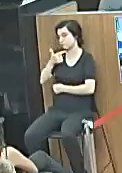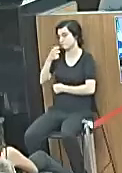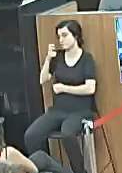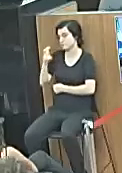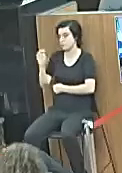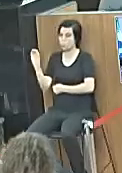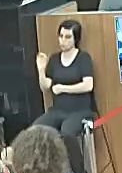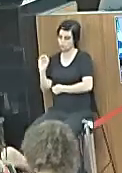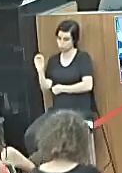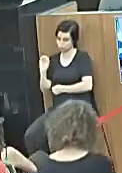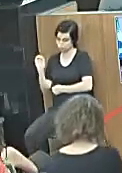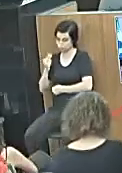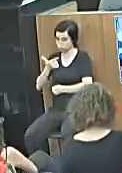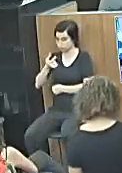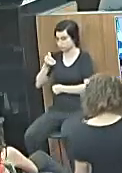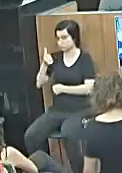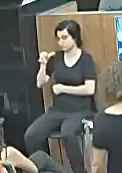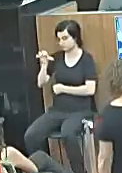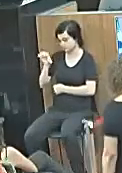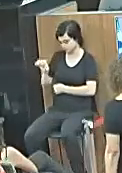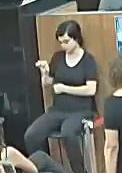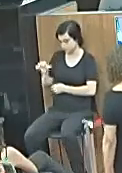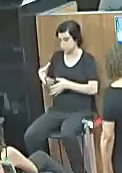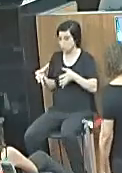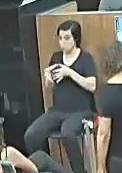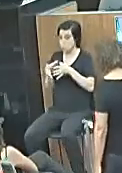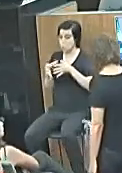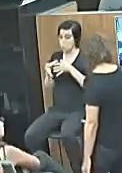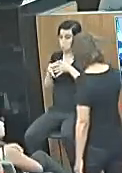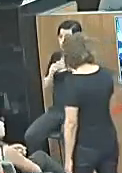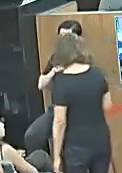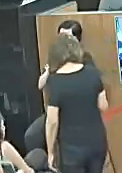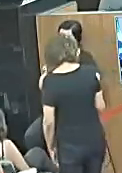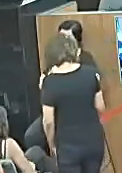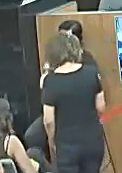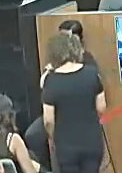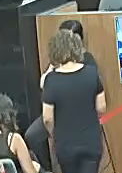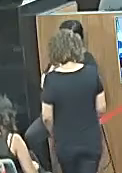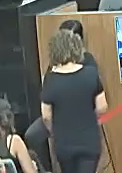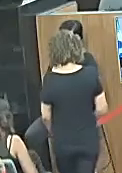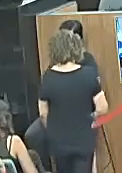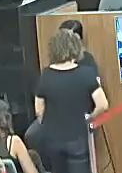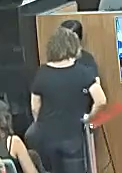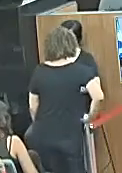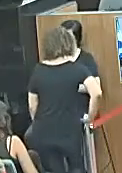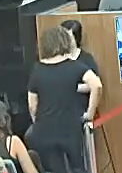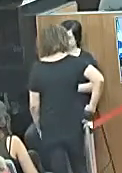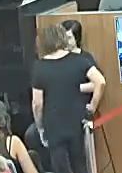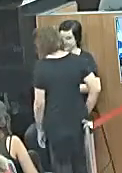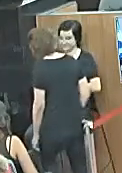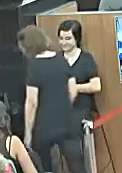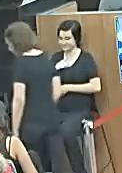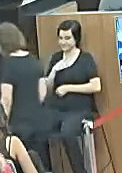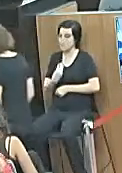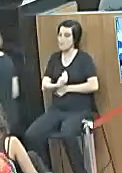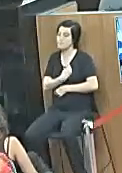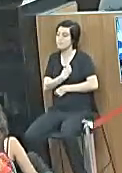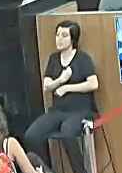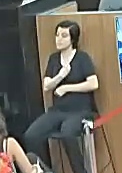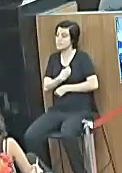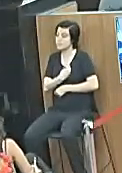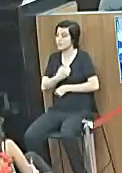de 2019 o grupo de trabalho com a participação de 22 pessoas e identificou três